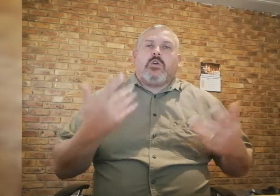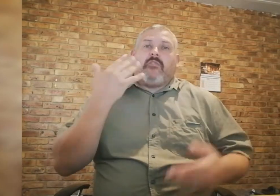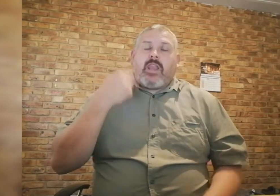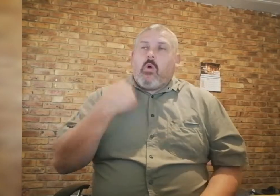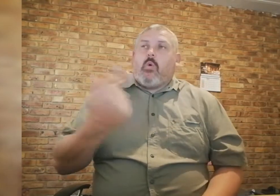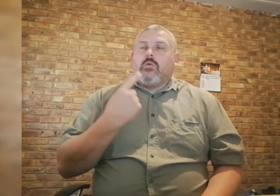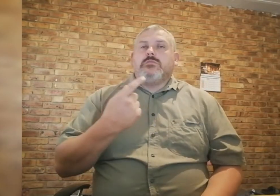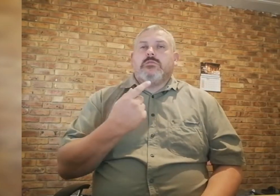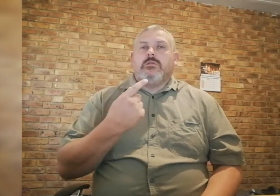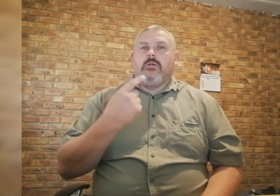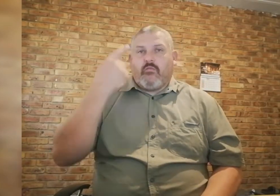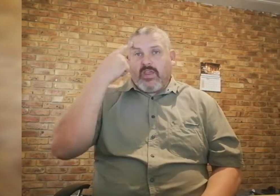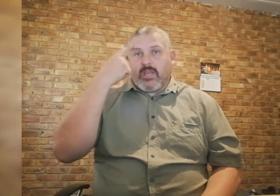So, wanneer ons weet,